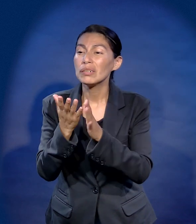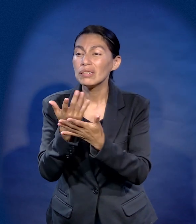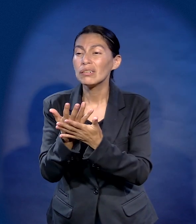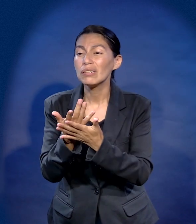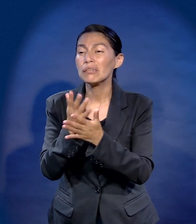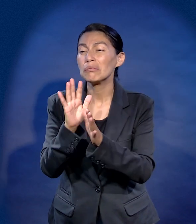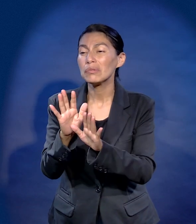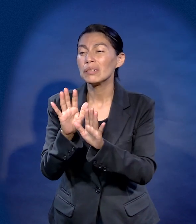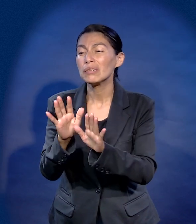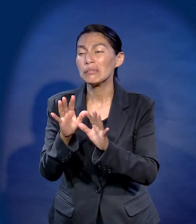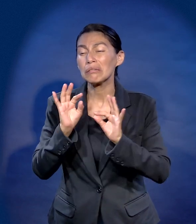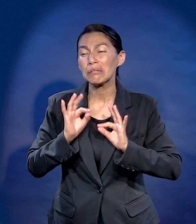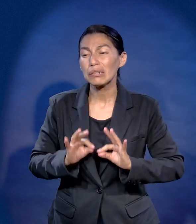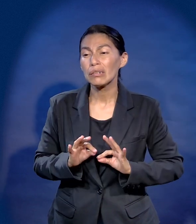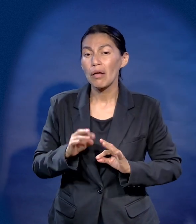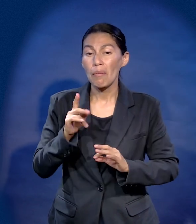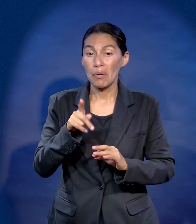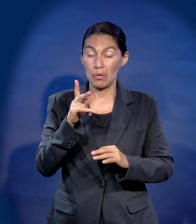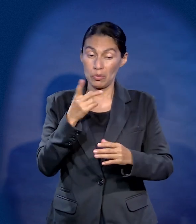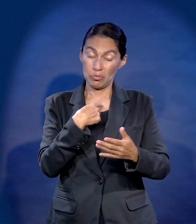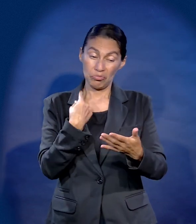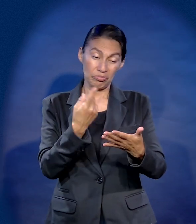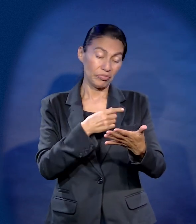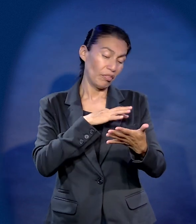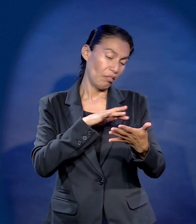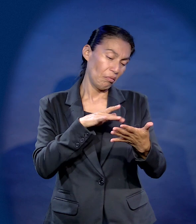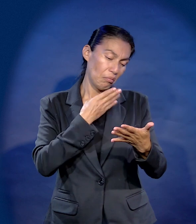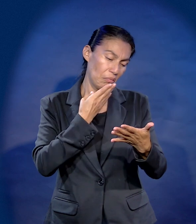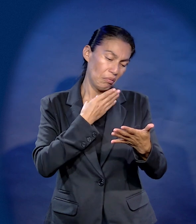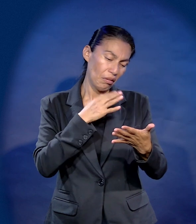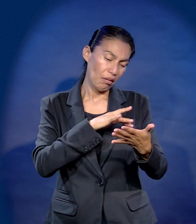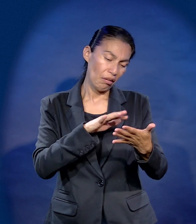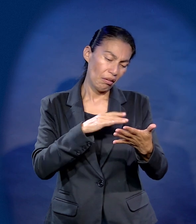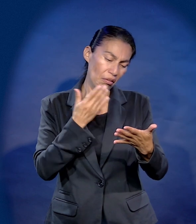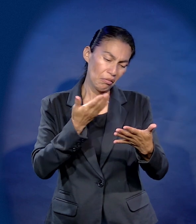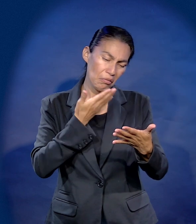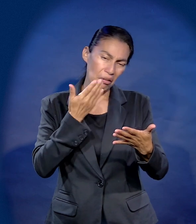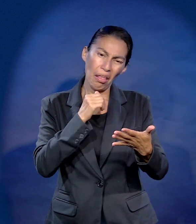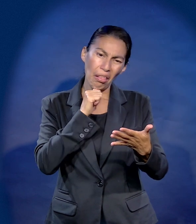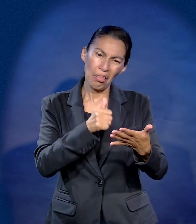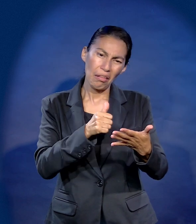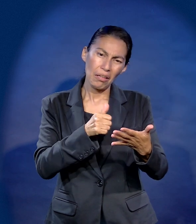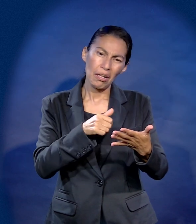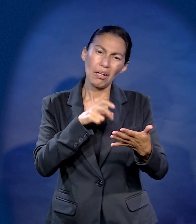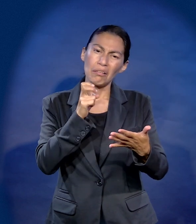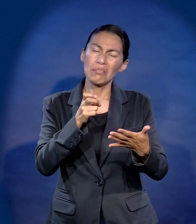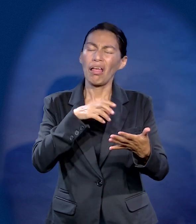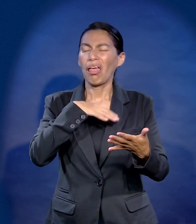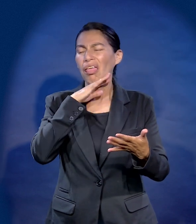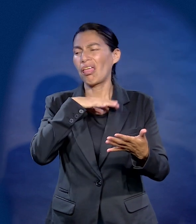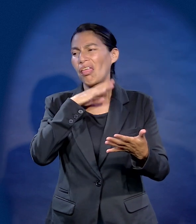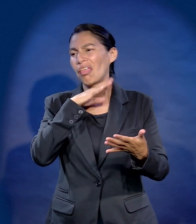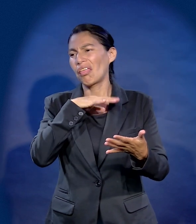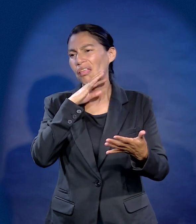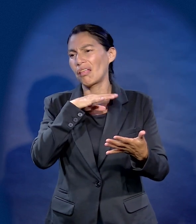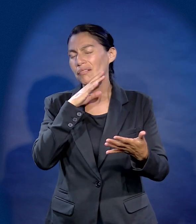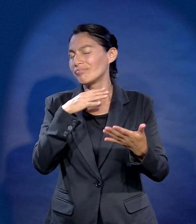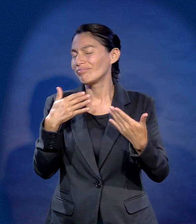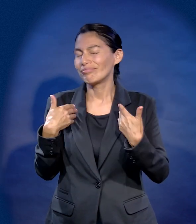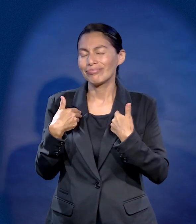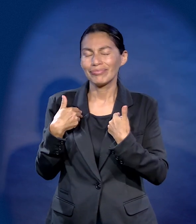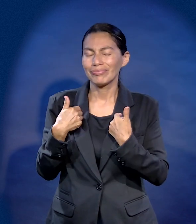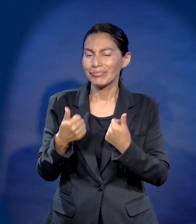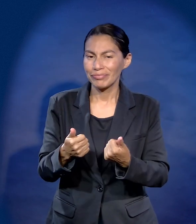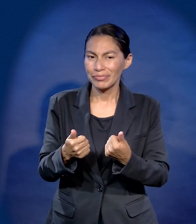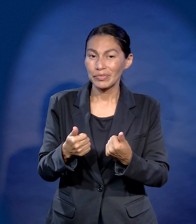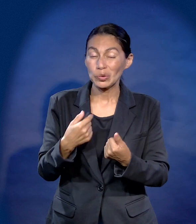por ahí, para, detente, no es por ahí. Pero como no escuchamos un sonido, todo está tranquilo, todo suena como siempre, la rutina